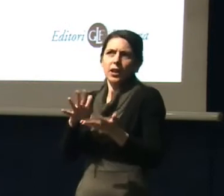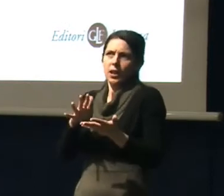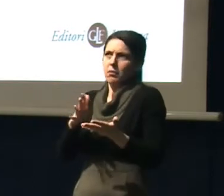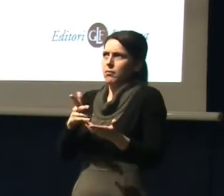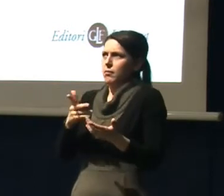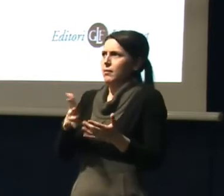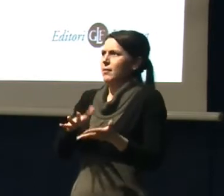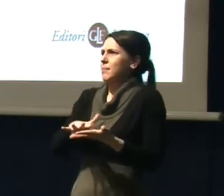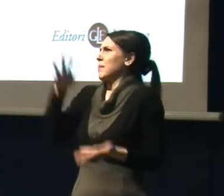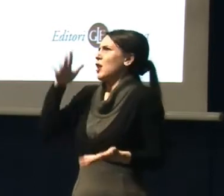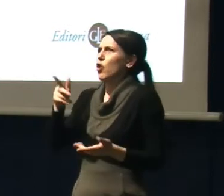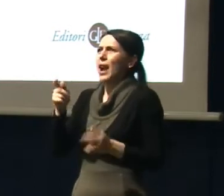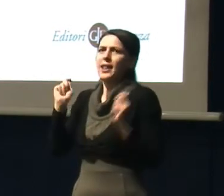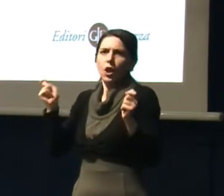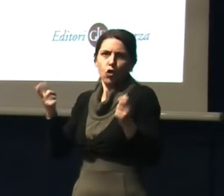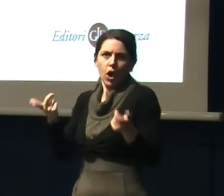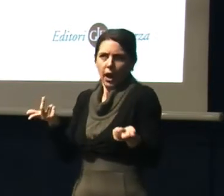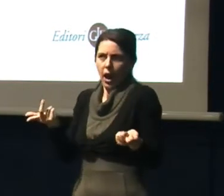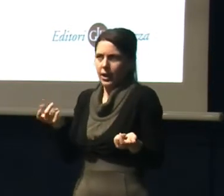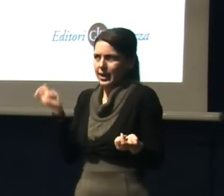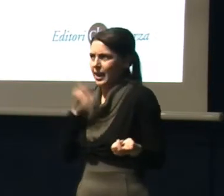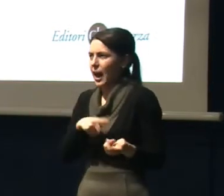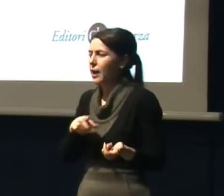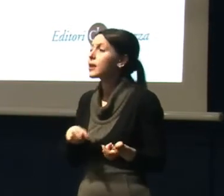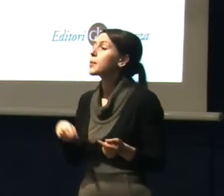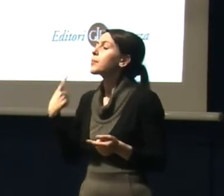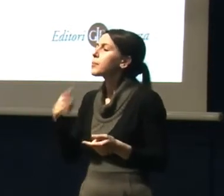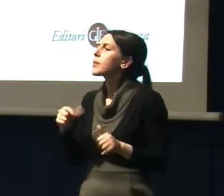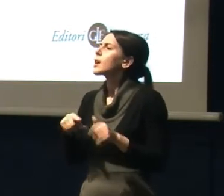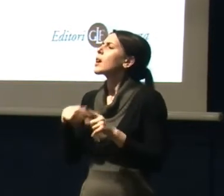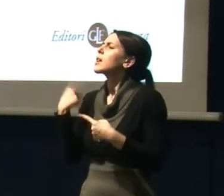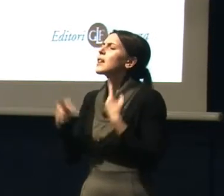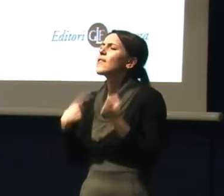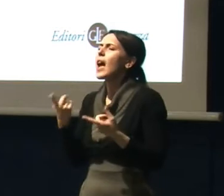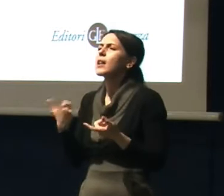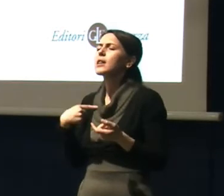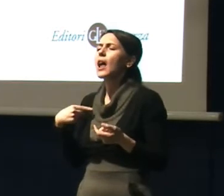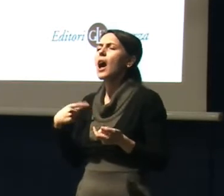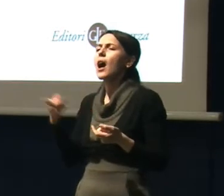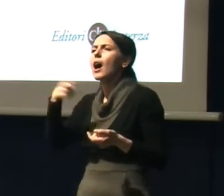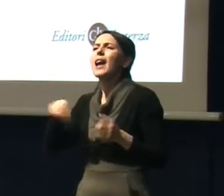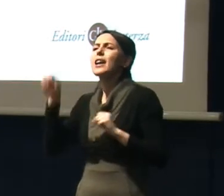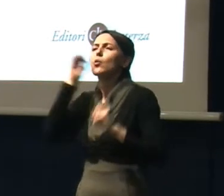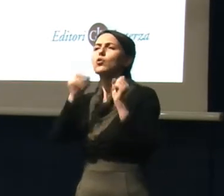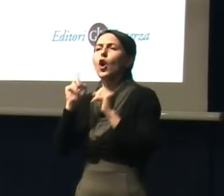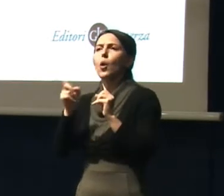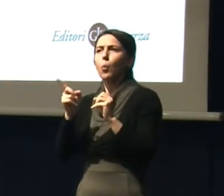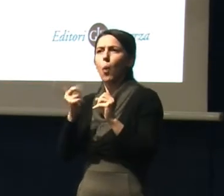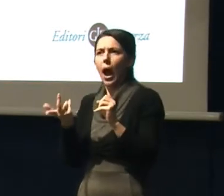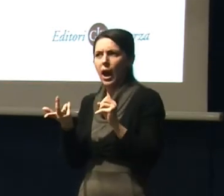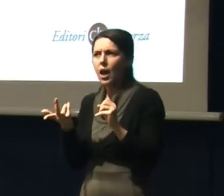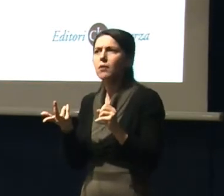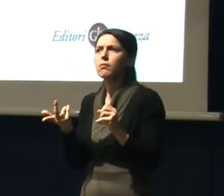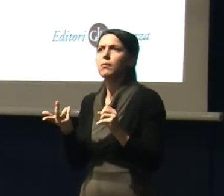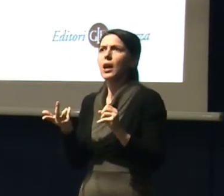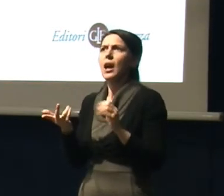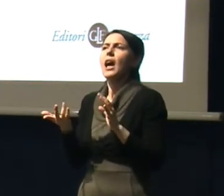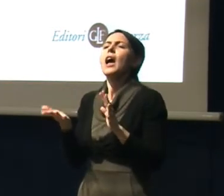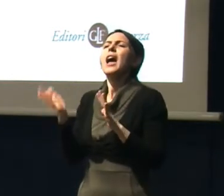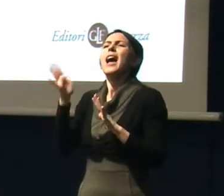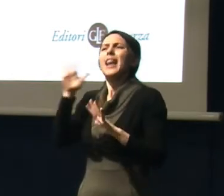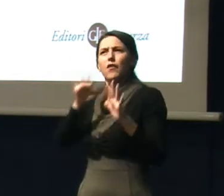dei giornali sono gratuiti questo ha generato un illusione di poter avere l'informazione in maniera chiara e immediata e non